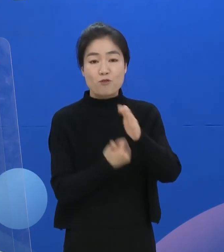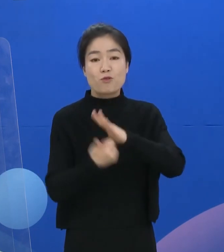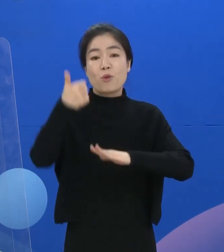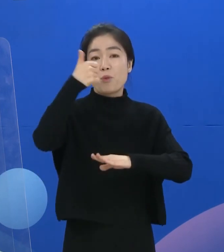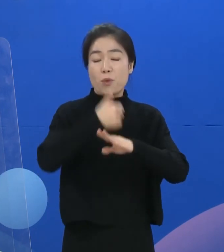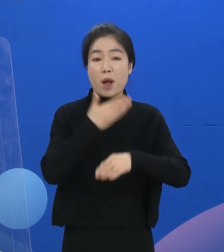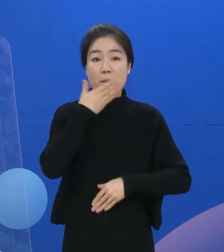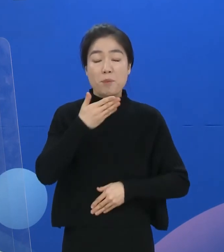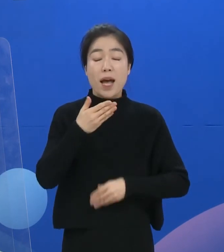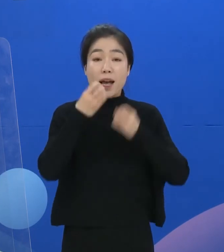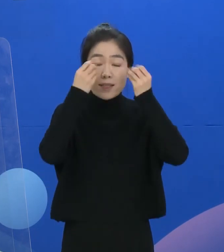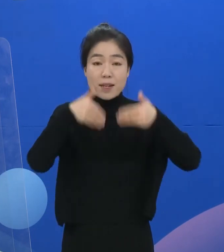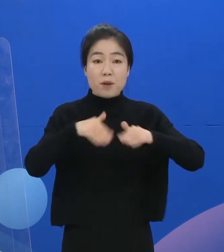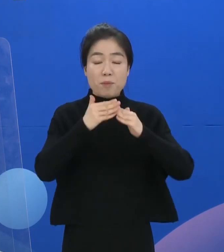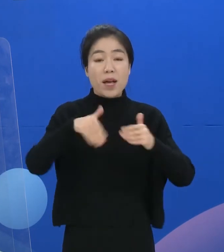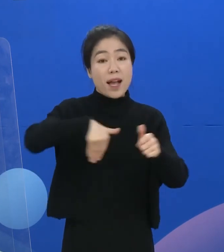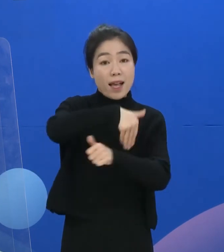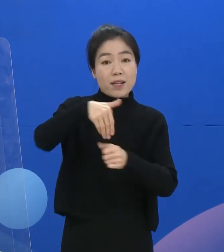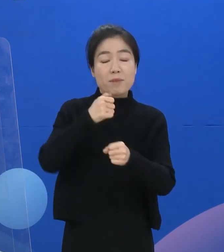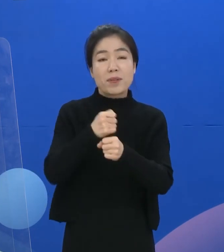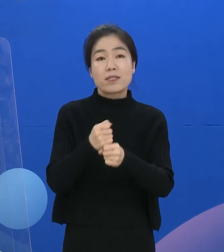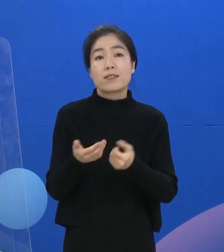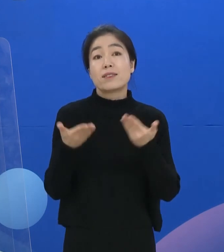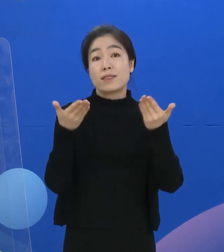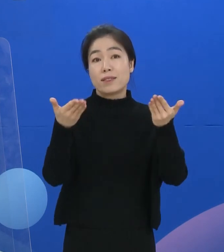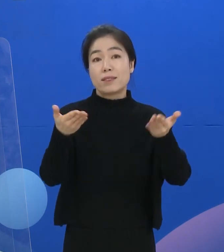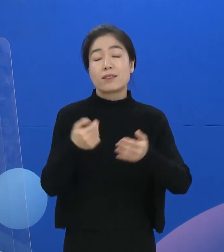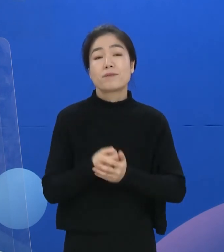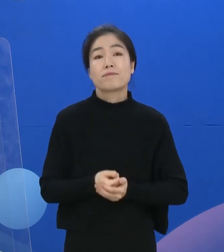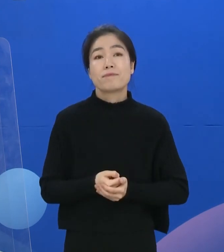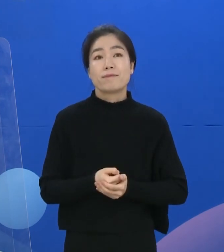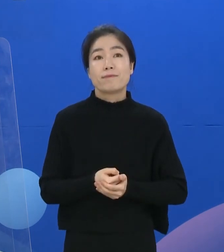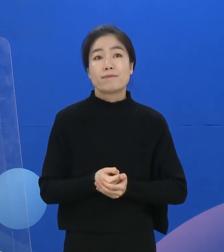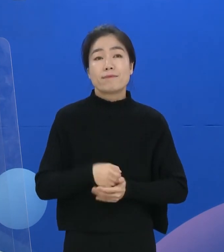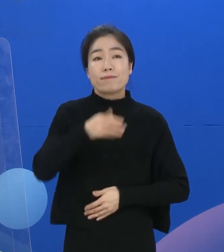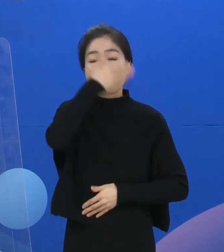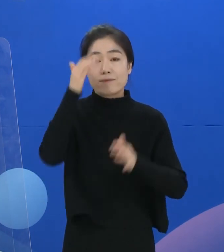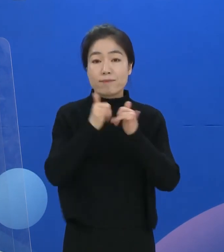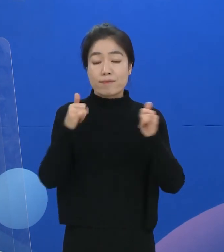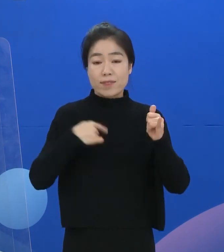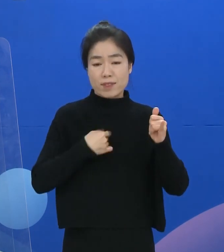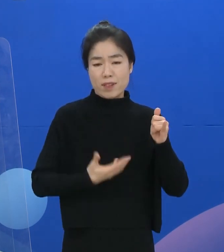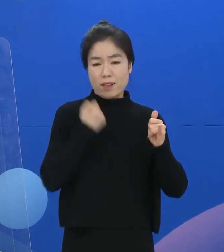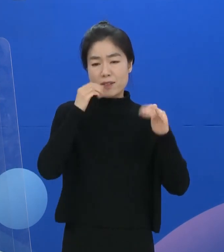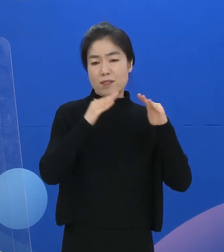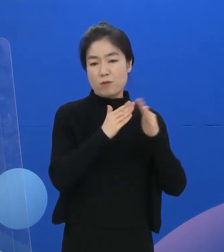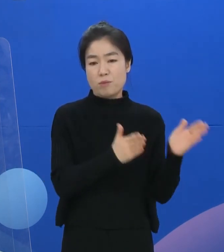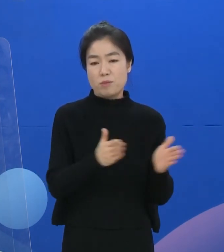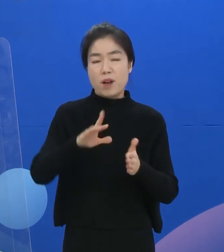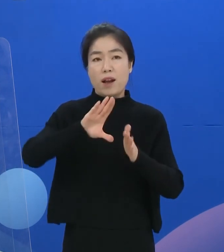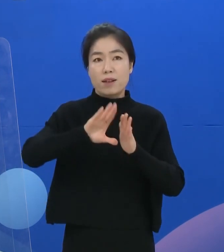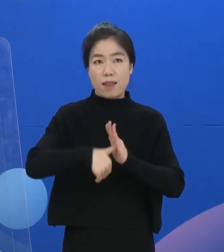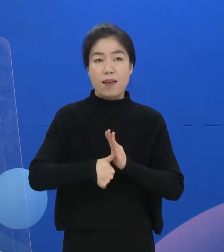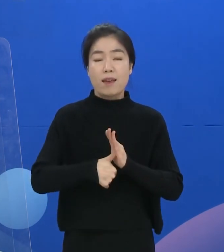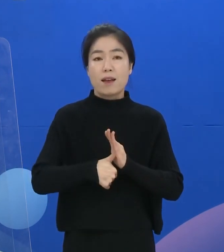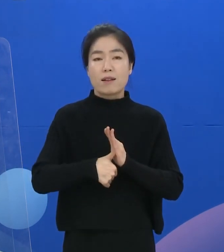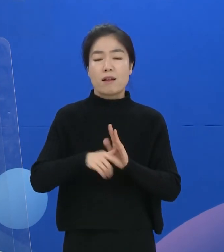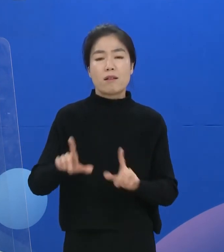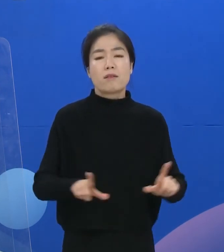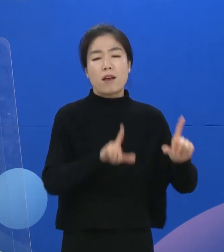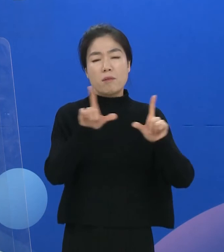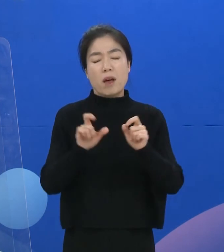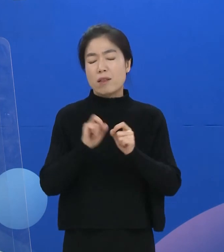배낭 하나 메고 광주에 오면 사업 하고 성공할 수 있는 창업 생태계를 만들겠습니다